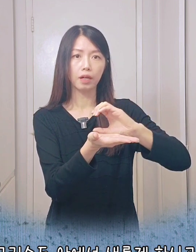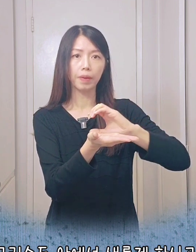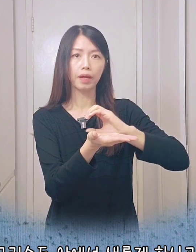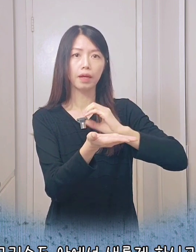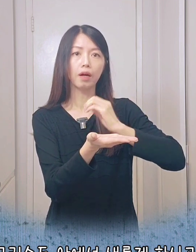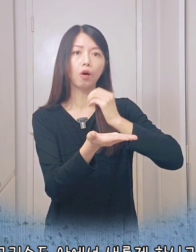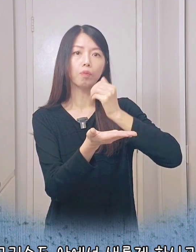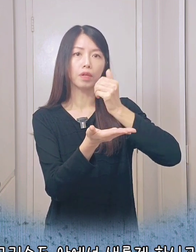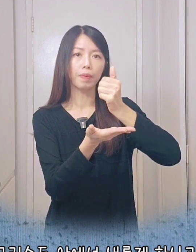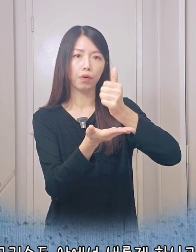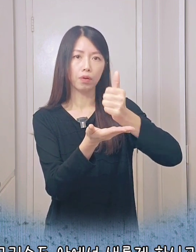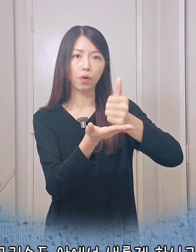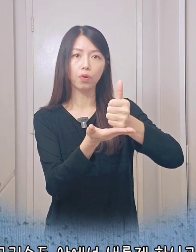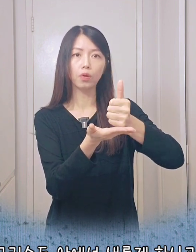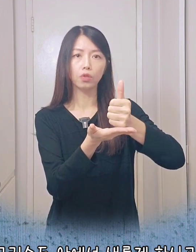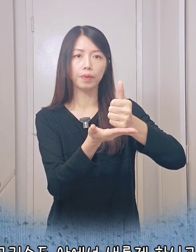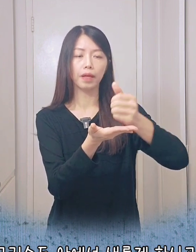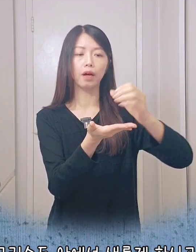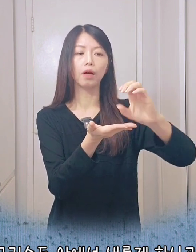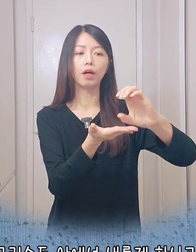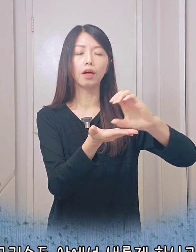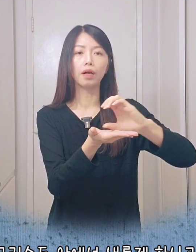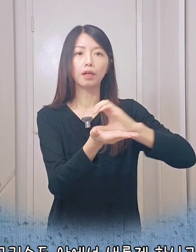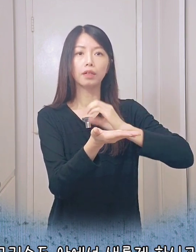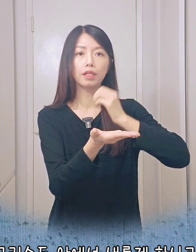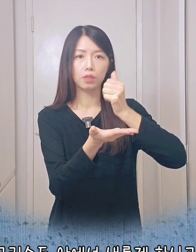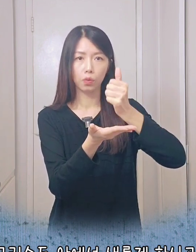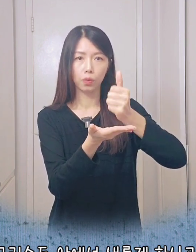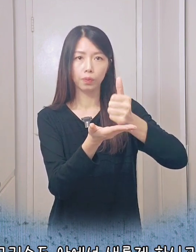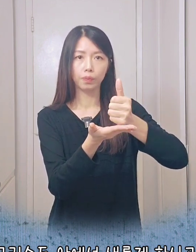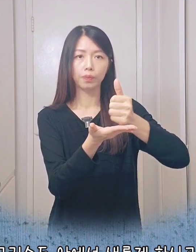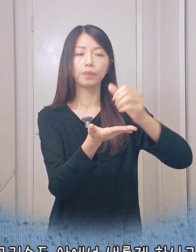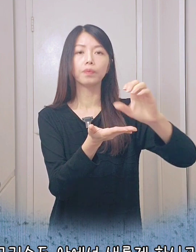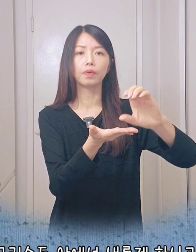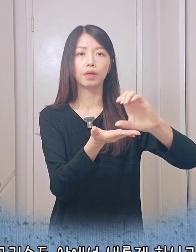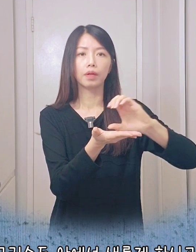가신 다음에 엄지를 바꿔서 올려놓으시면 돼요. 그리스도.